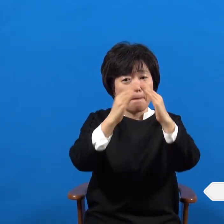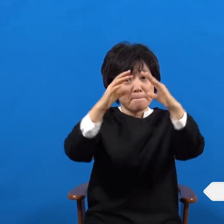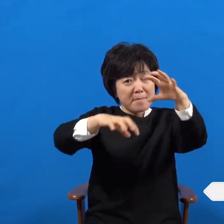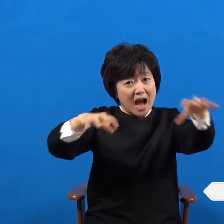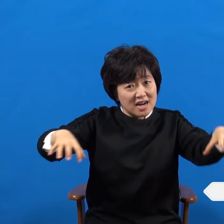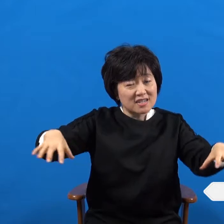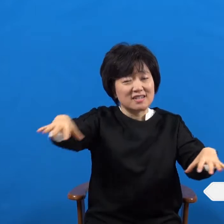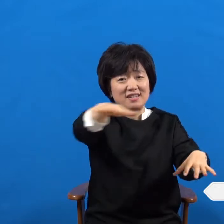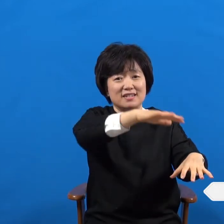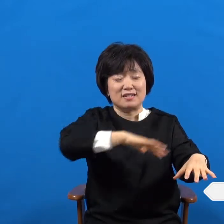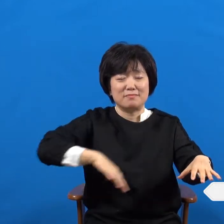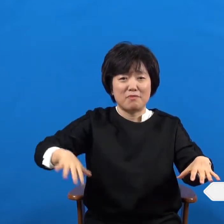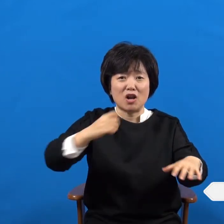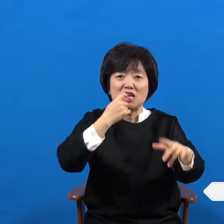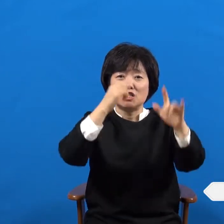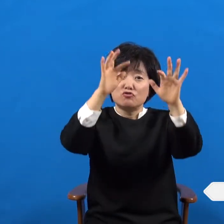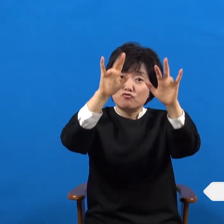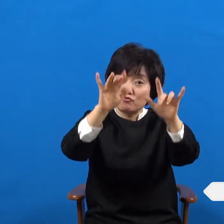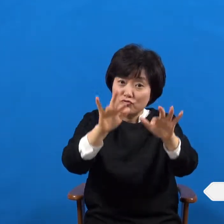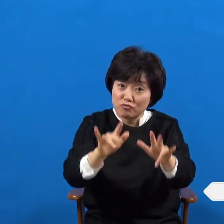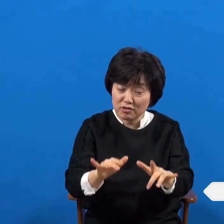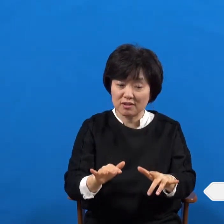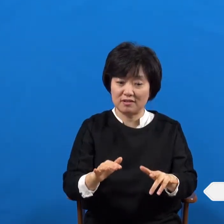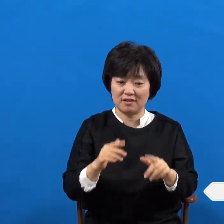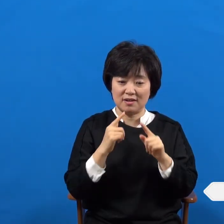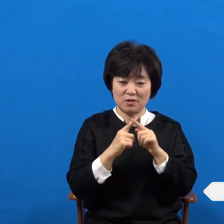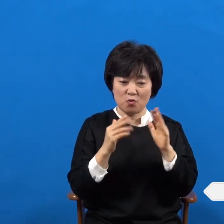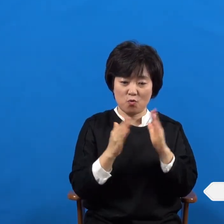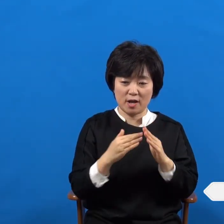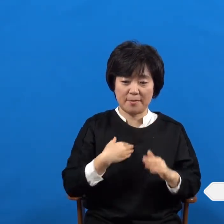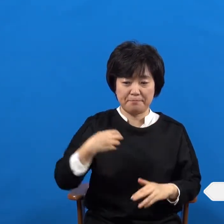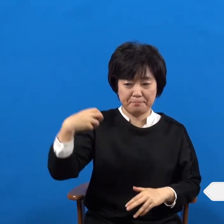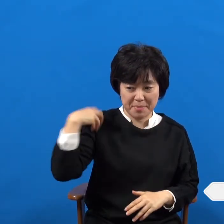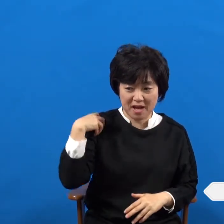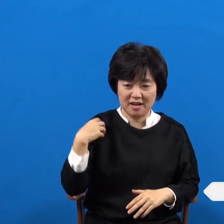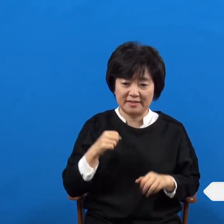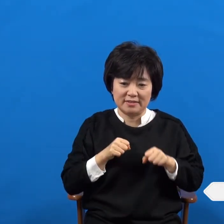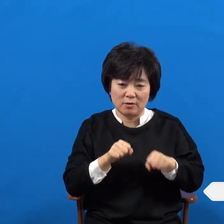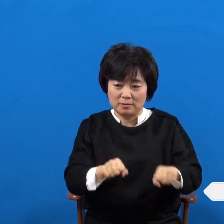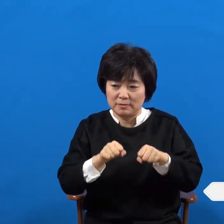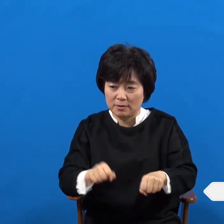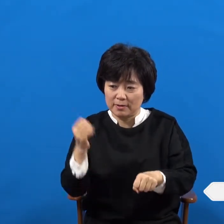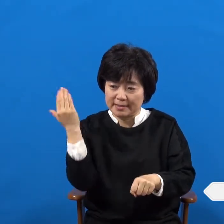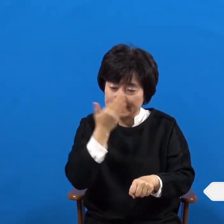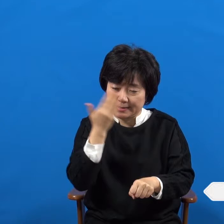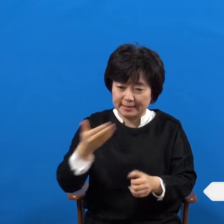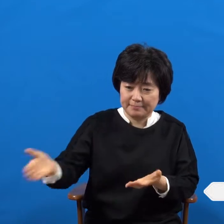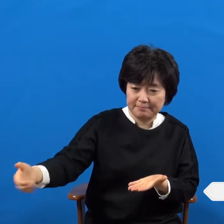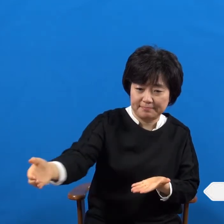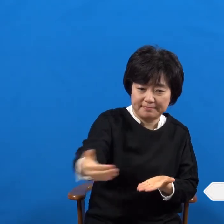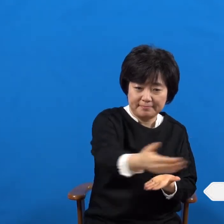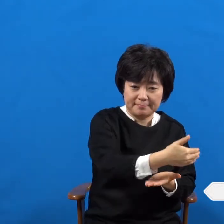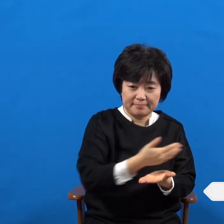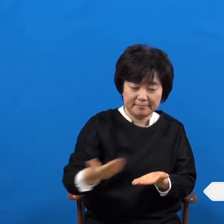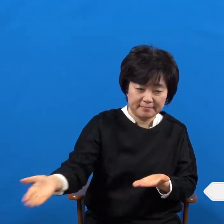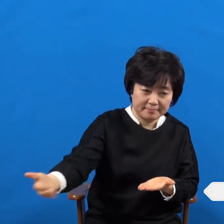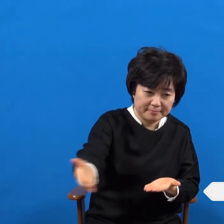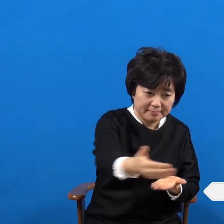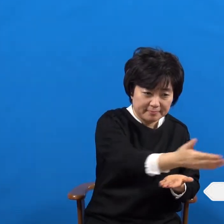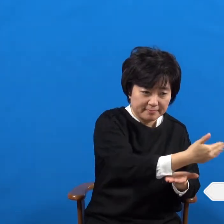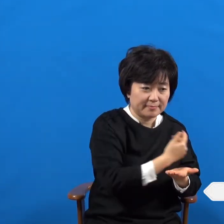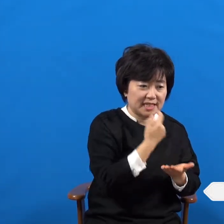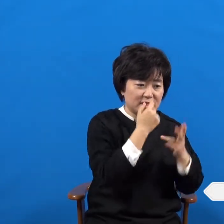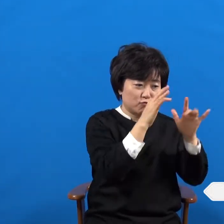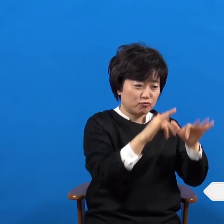마을별, 목장별, 교회 주변에 함께 모여서, 집 주변에 모여서 그냥 조용하게